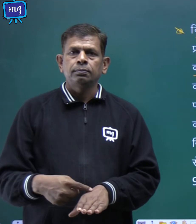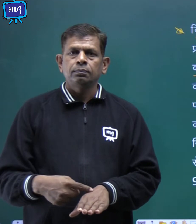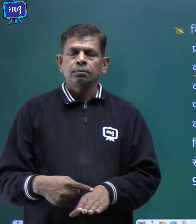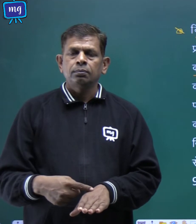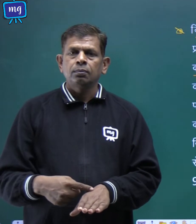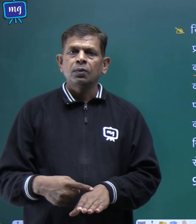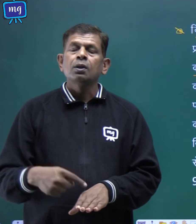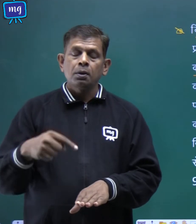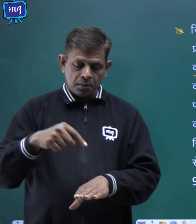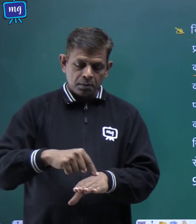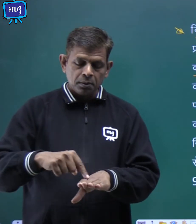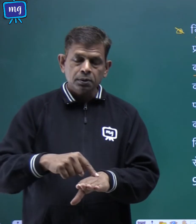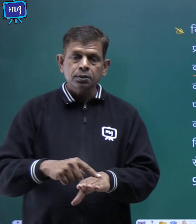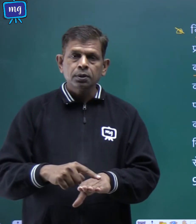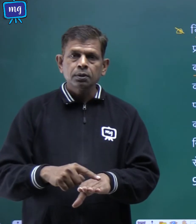पृष्ठ से